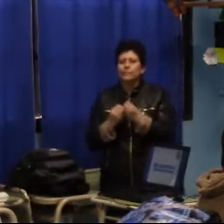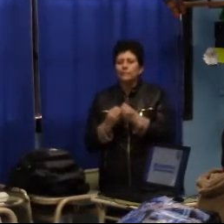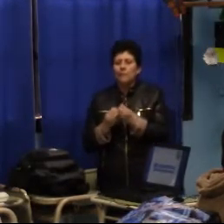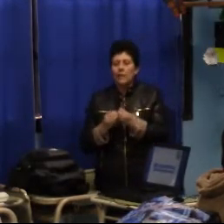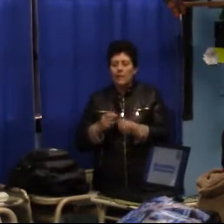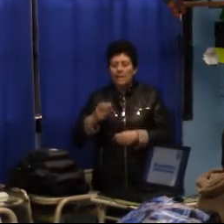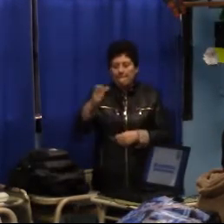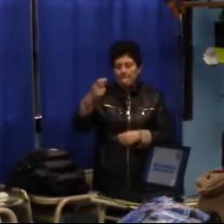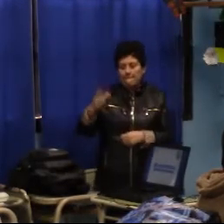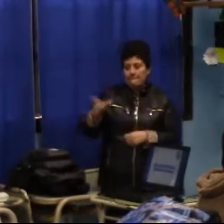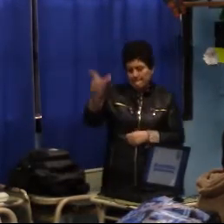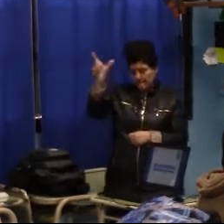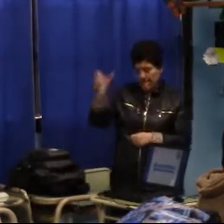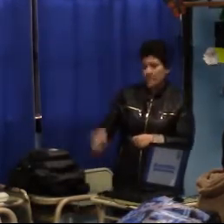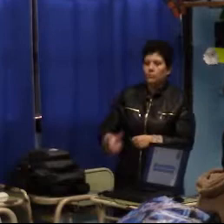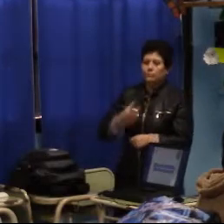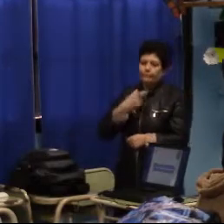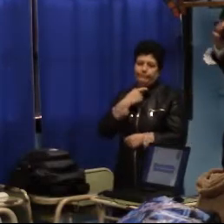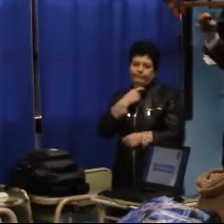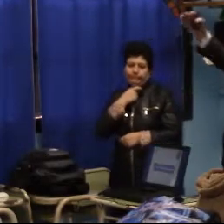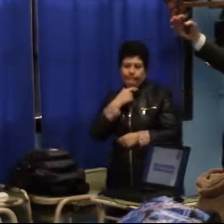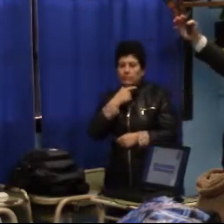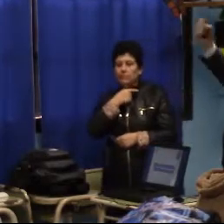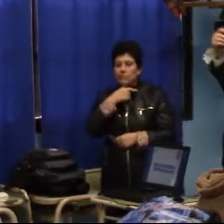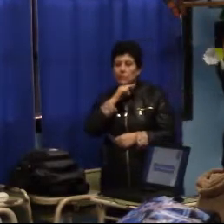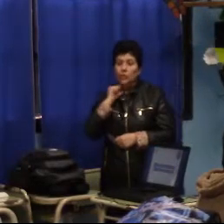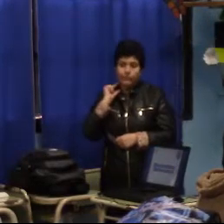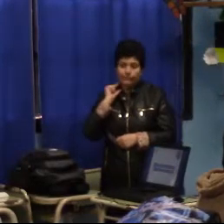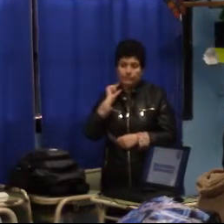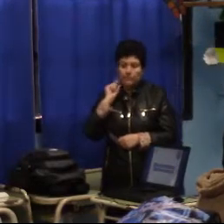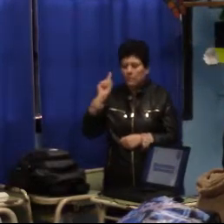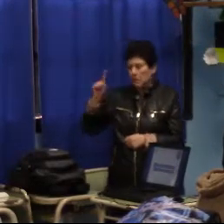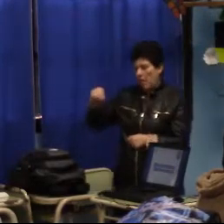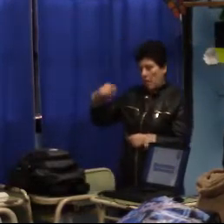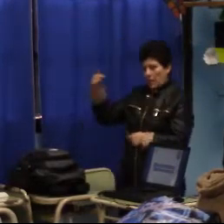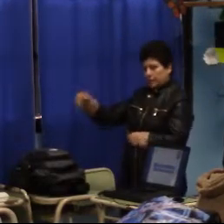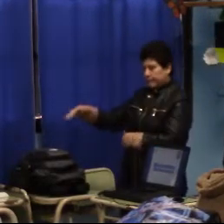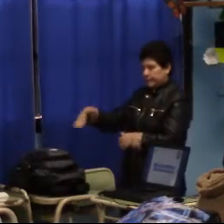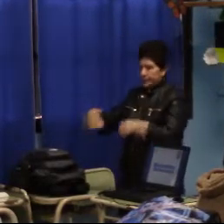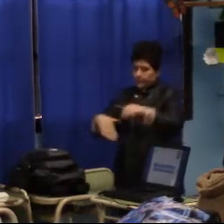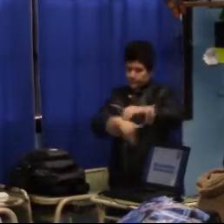protestantes salieron a predicar a todo el mundo porque se entendió eso.